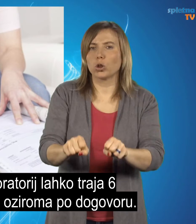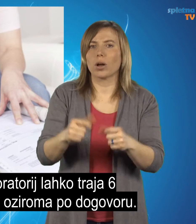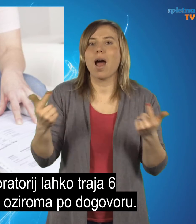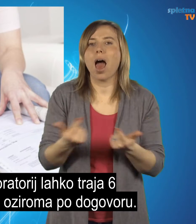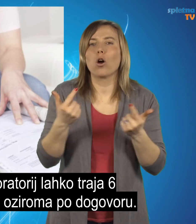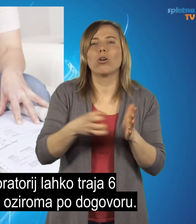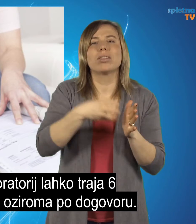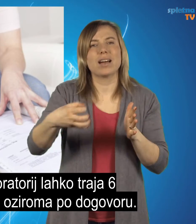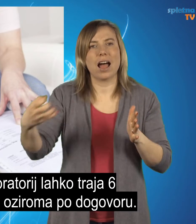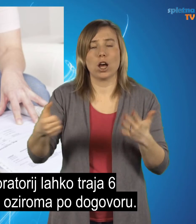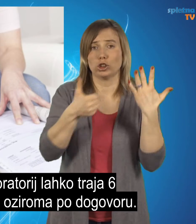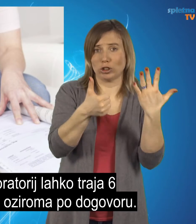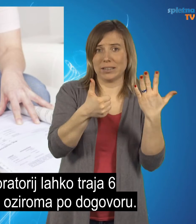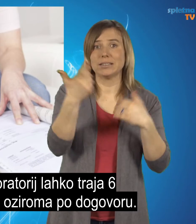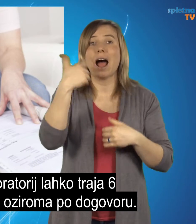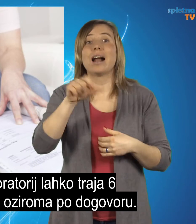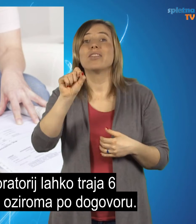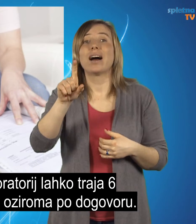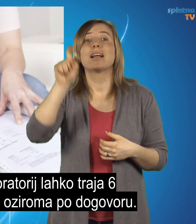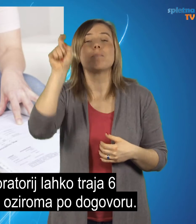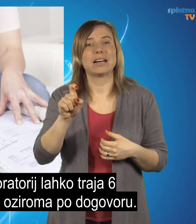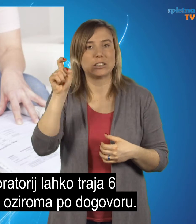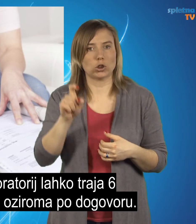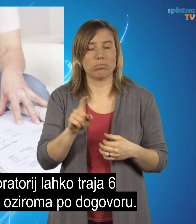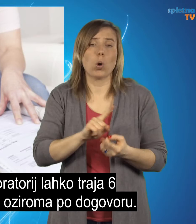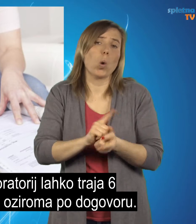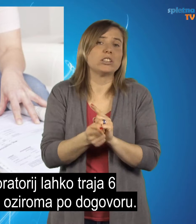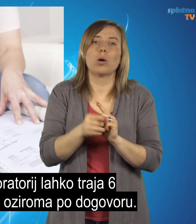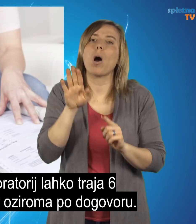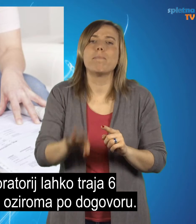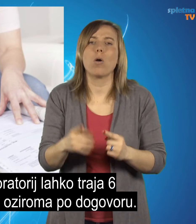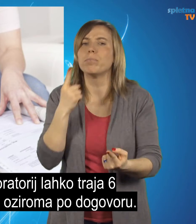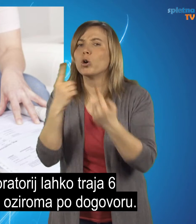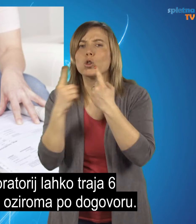Moratorij lahko traja 6 ali pa 12 mesecev oziroma po dogovoru.